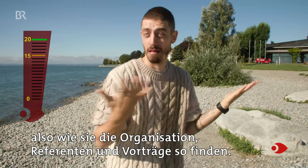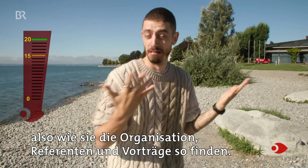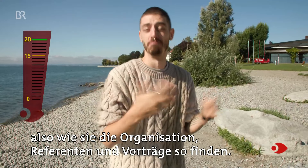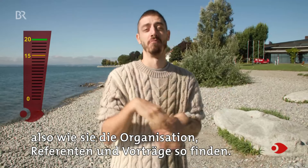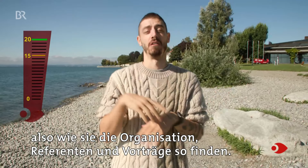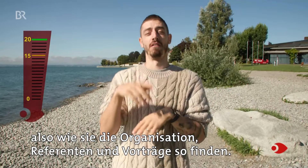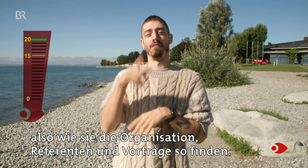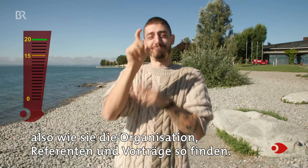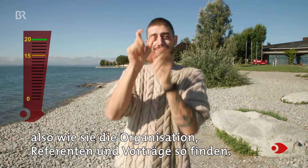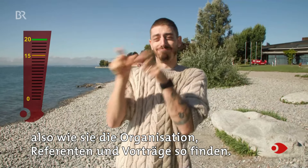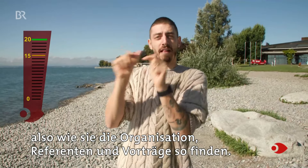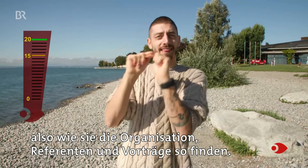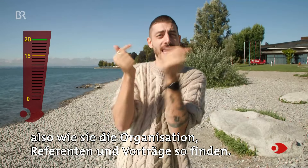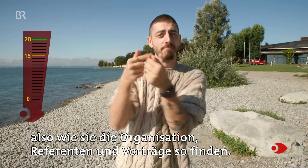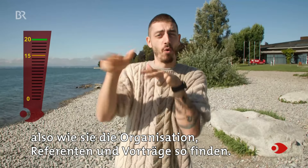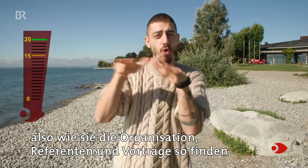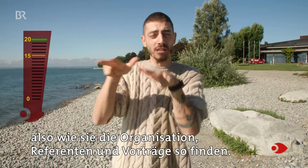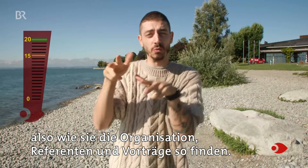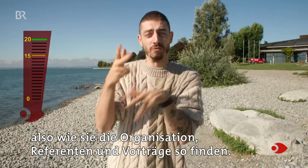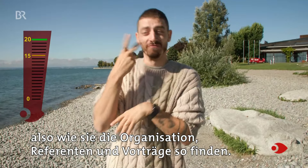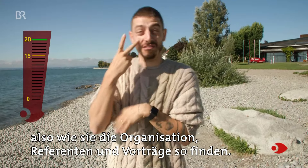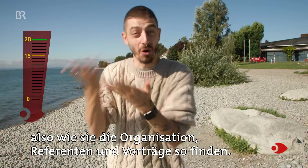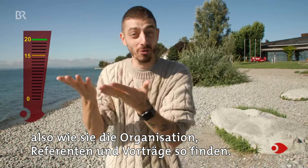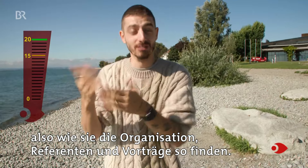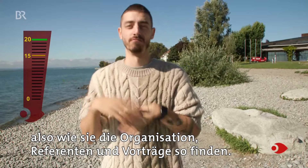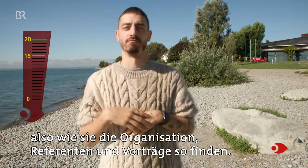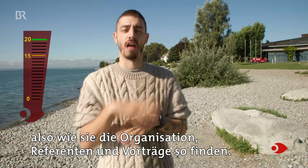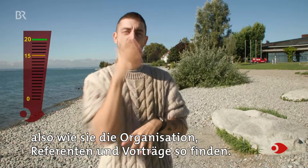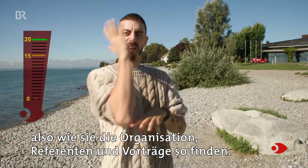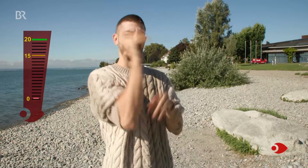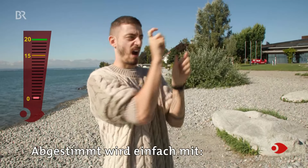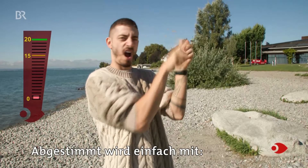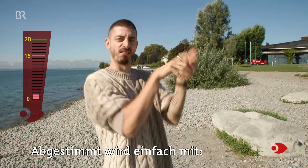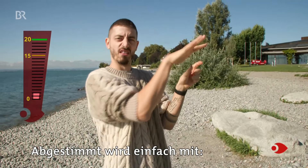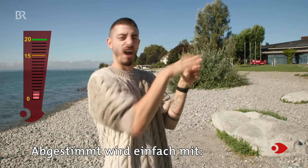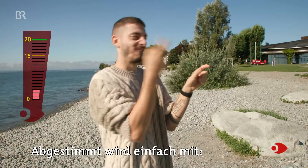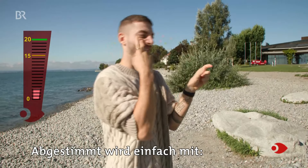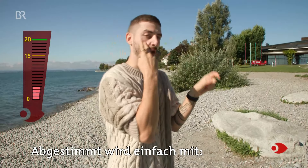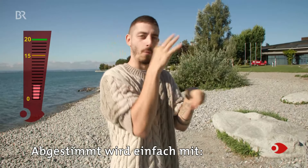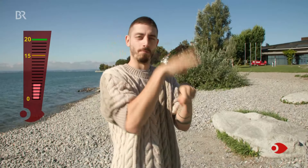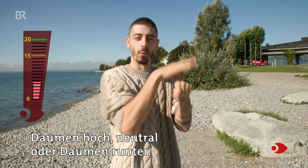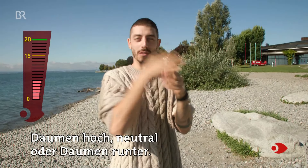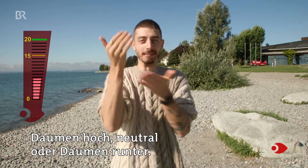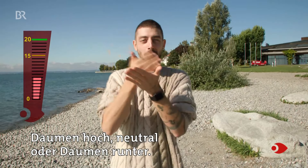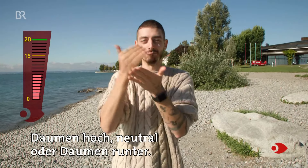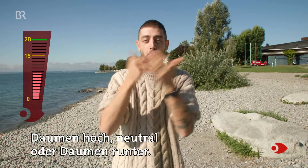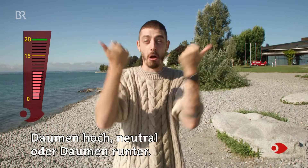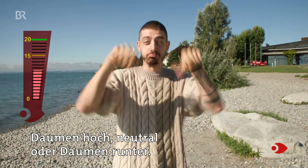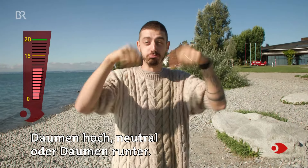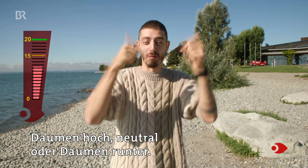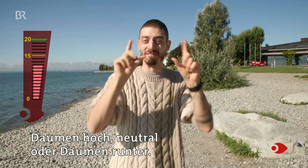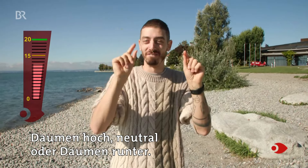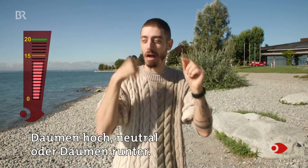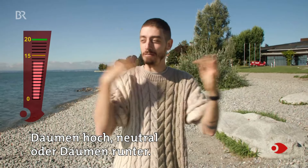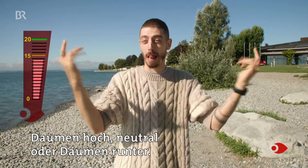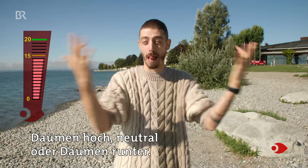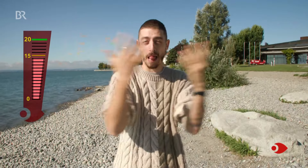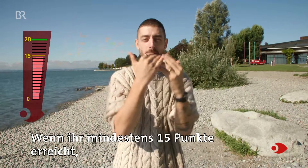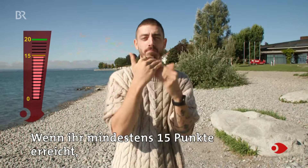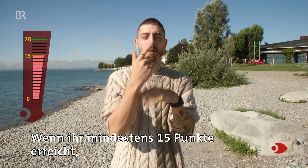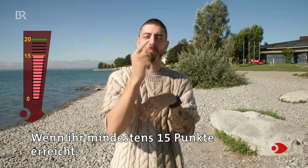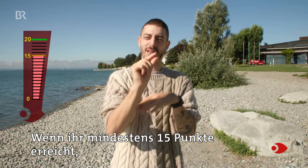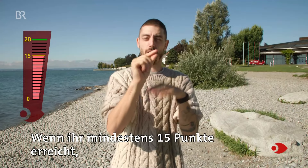die Organisation, Referenten und Vorträge so finden. Abgestimmt wird einfach mit Daumen hoch, neutral oder Daumen runter.